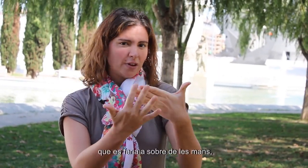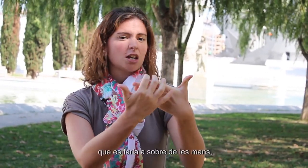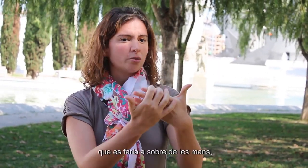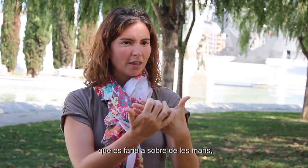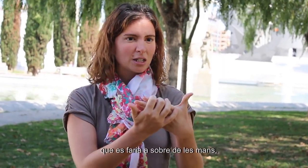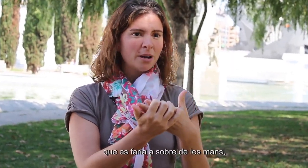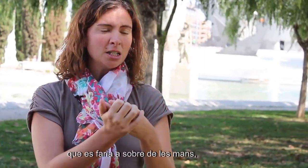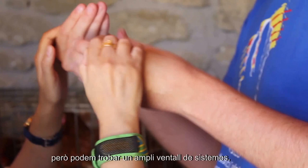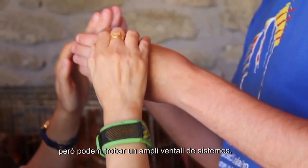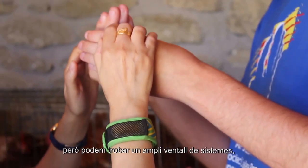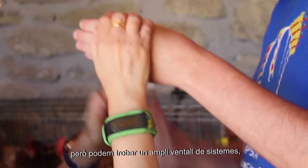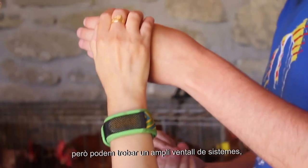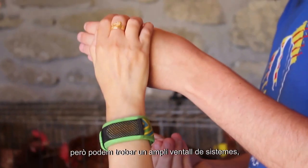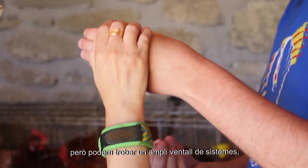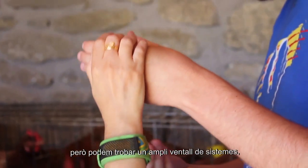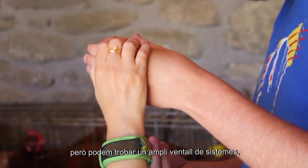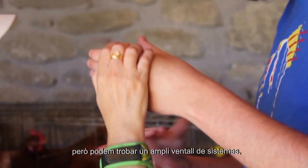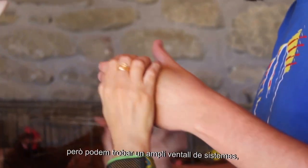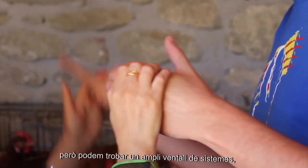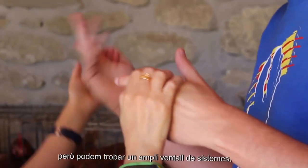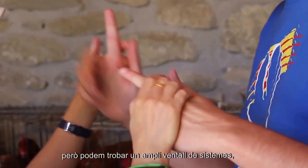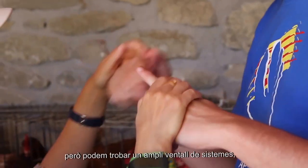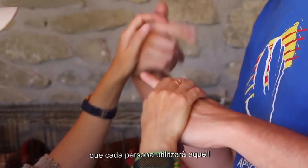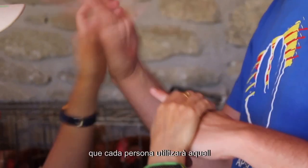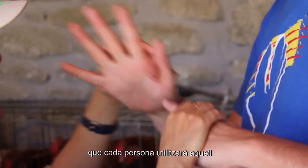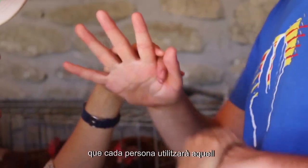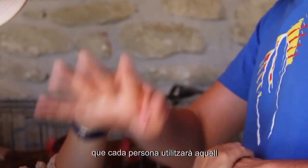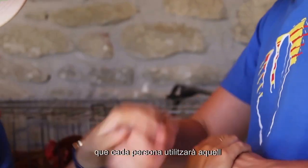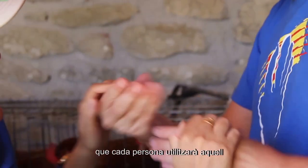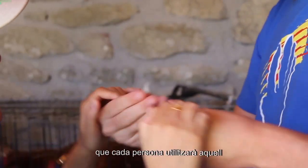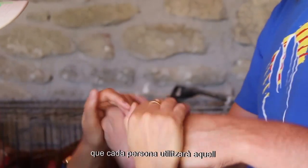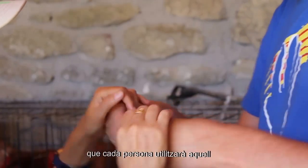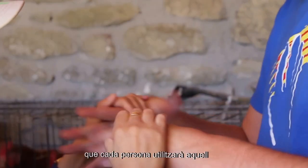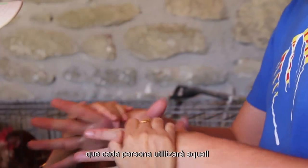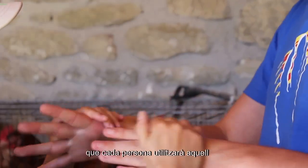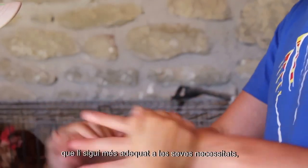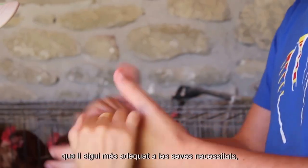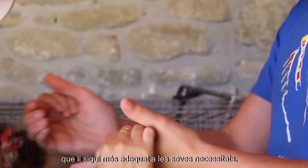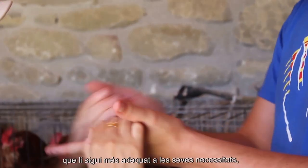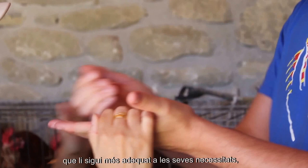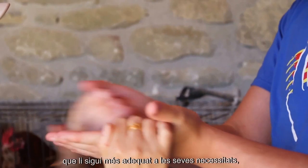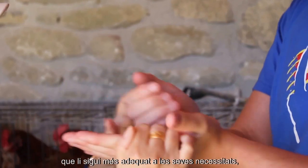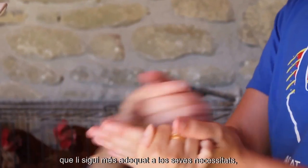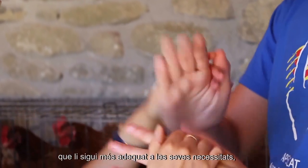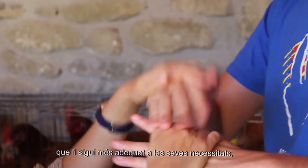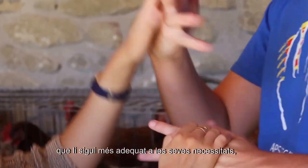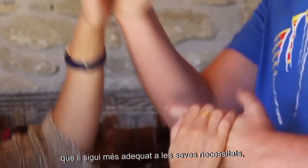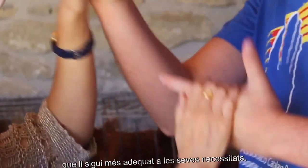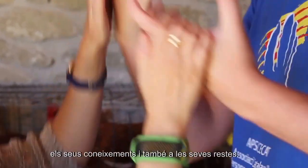faria a sobre de les mans, però podem trobar un ampli ventall de sistemes, que cada persona utilitzarà aquell que li sigui més adequat a les seves necessitats, als